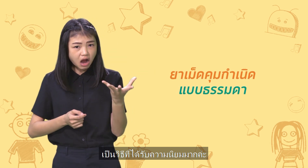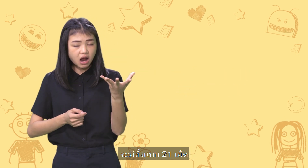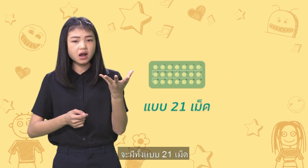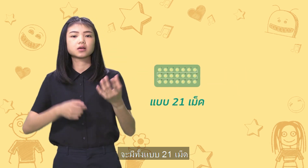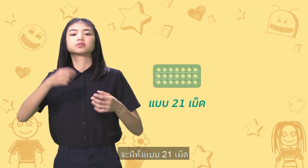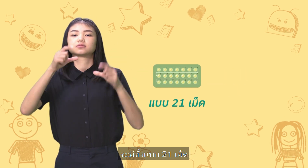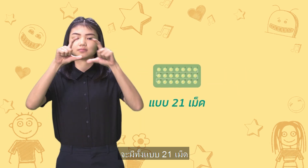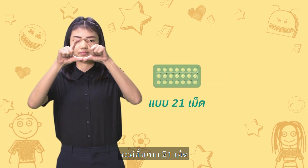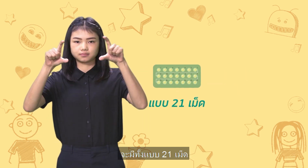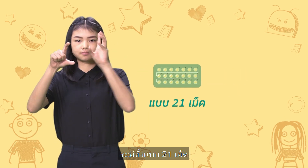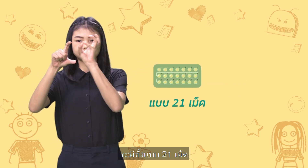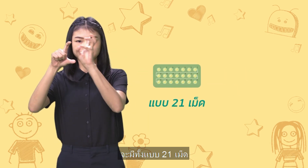จะมีทั้งแบบ21เม็ด